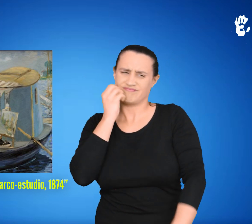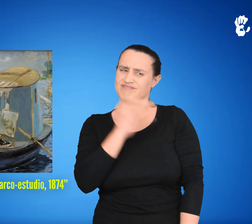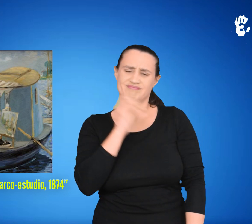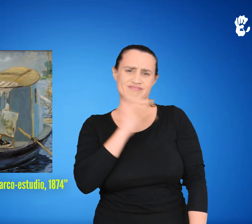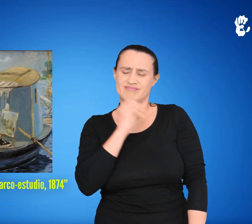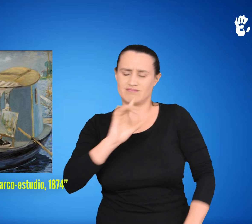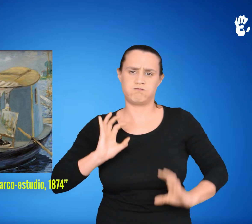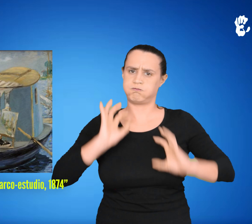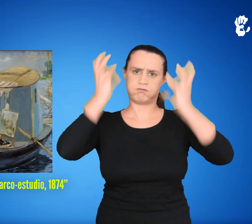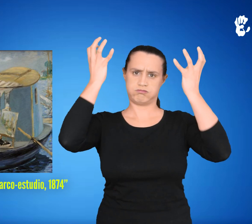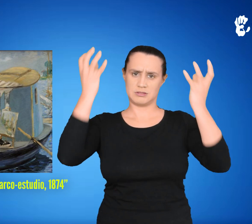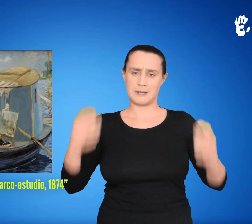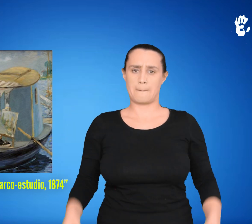críticos al